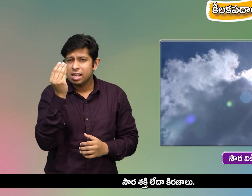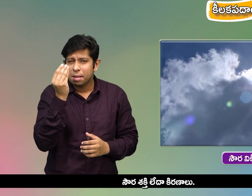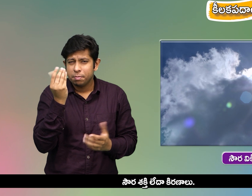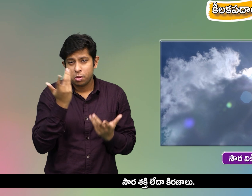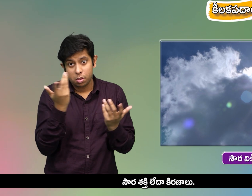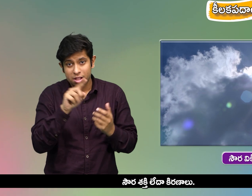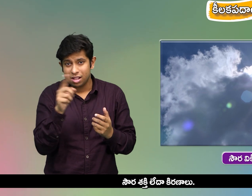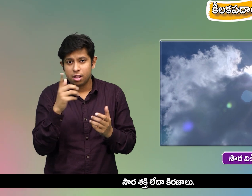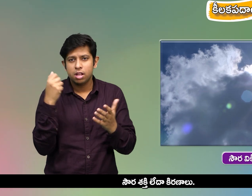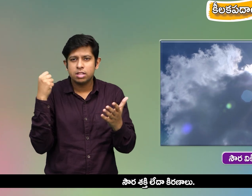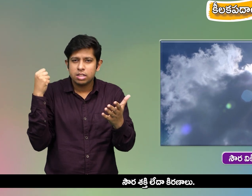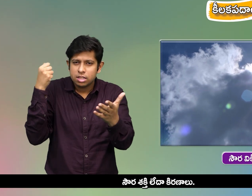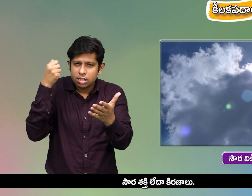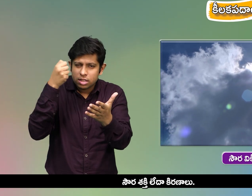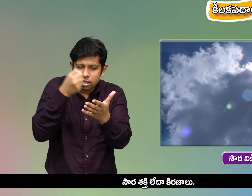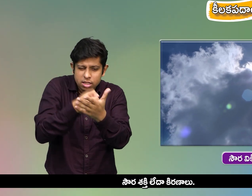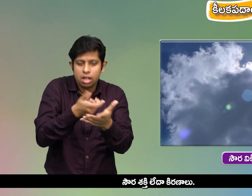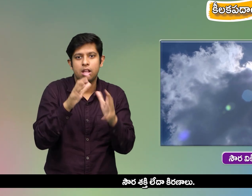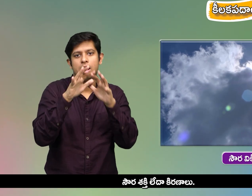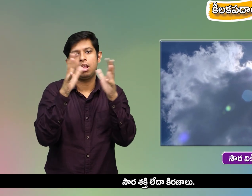సౌరశక్తి లేదా కిరణాలు.